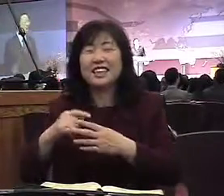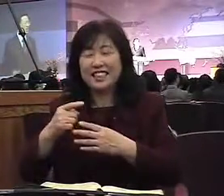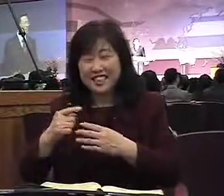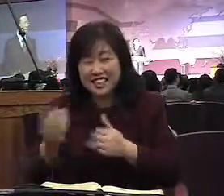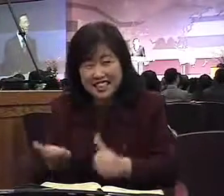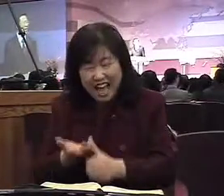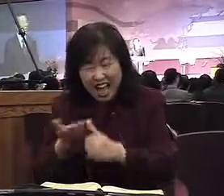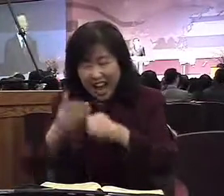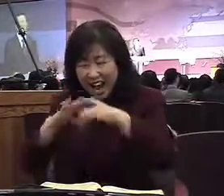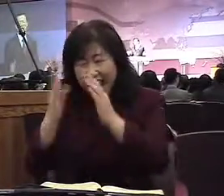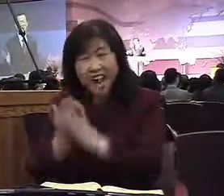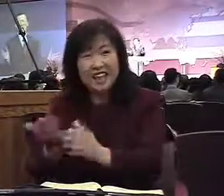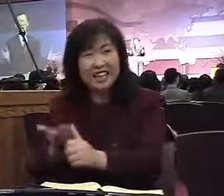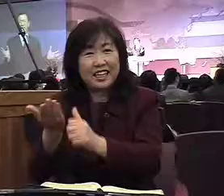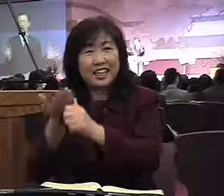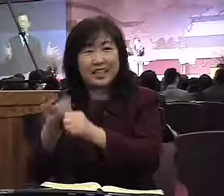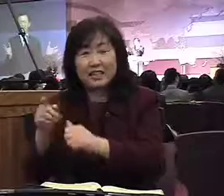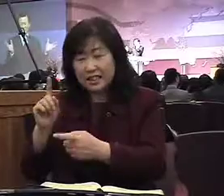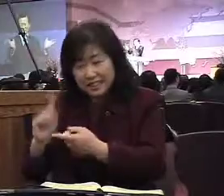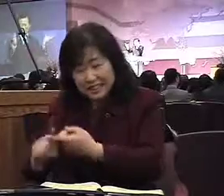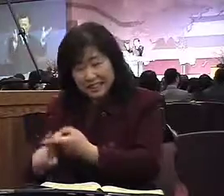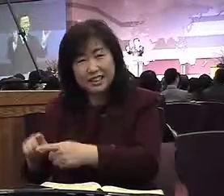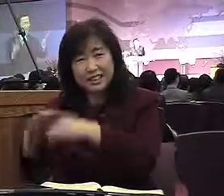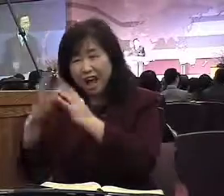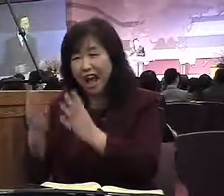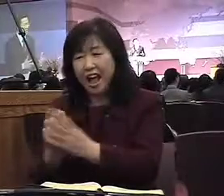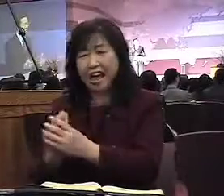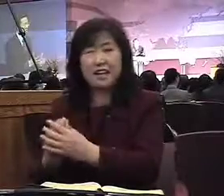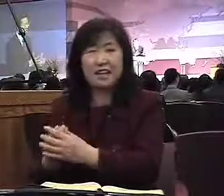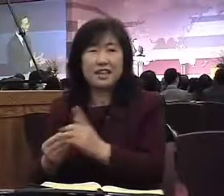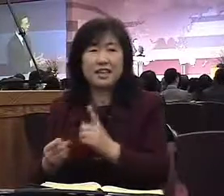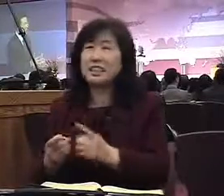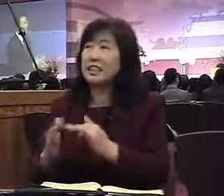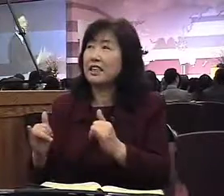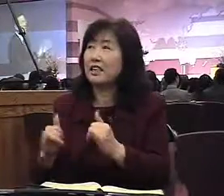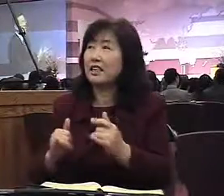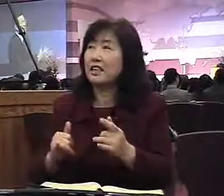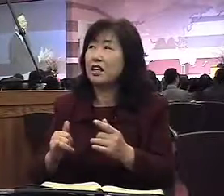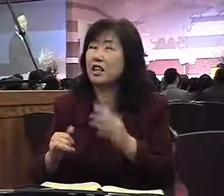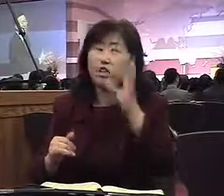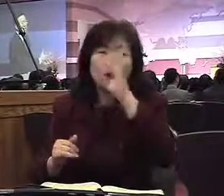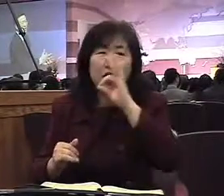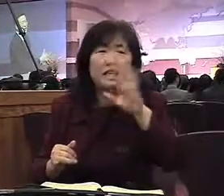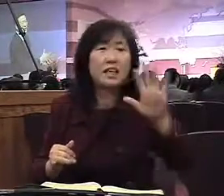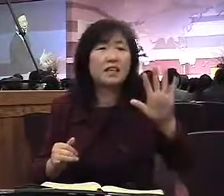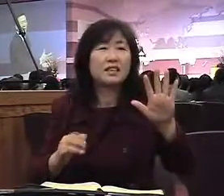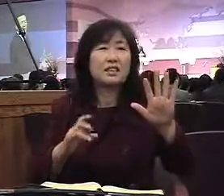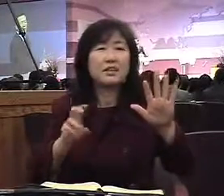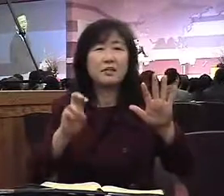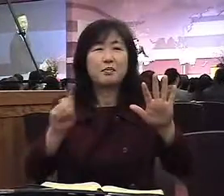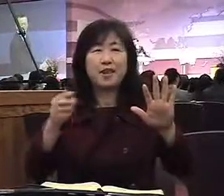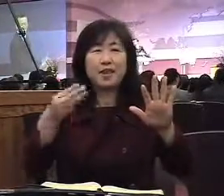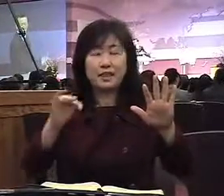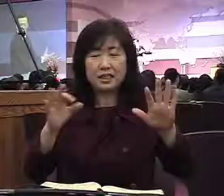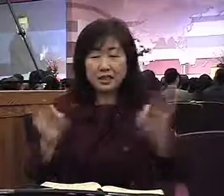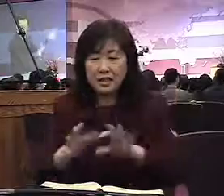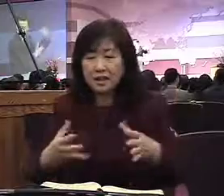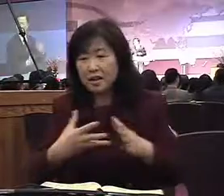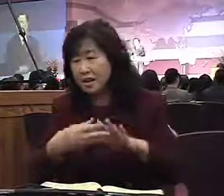먹여가지고 키워놨는데 이걸 그대로 다 이 사람은 말이야, 돼지 5마리 잠시